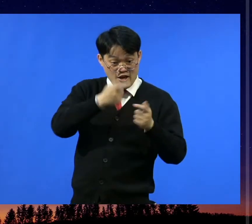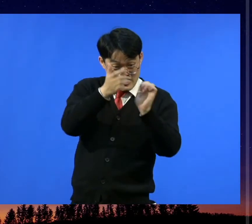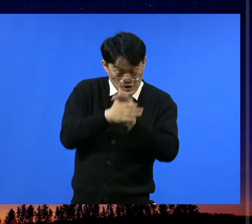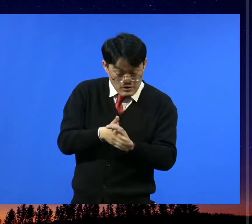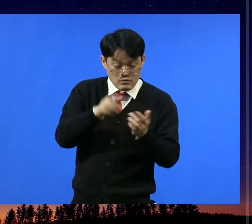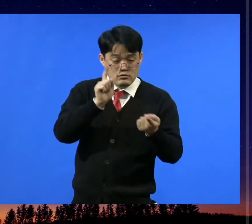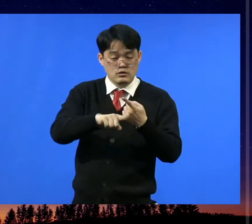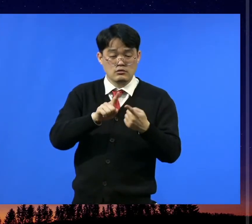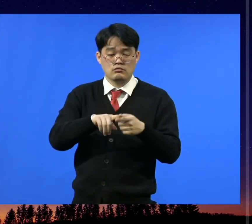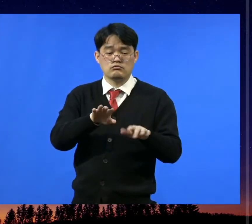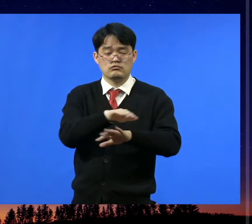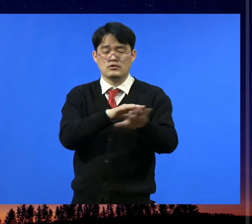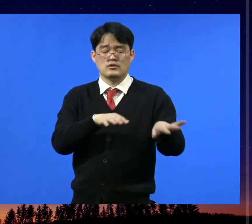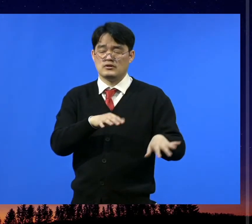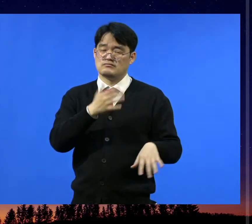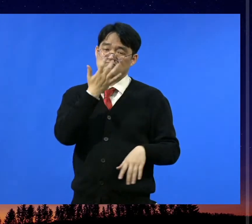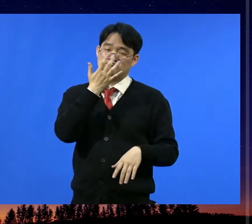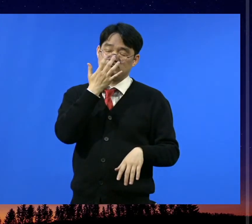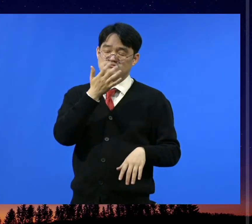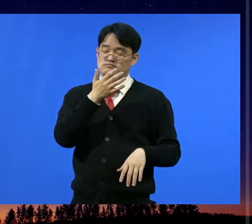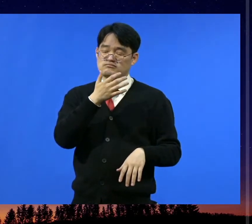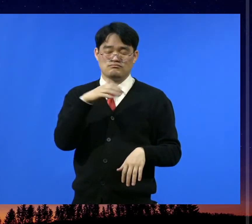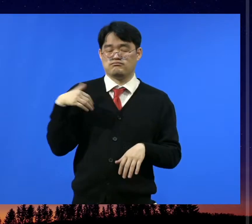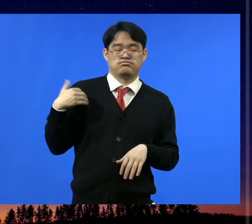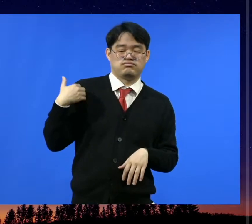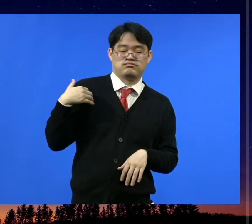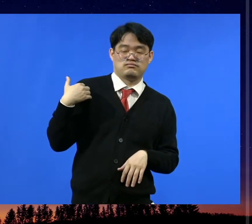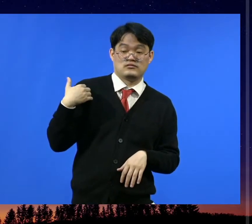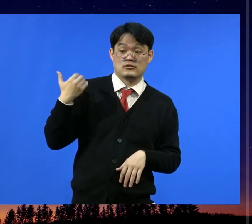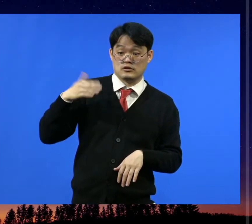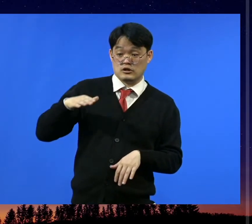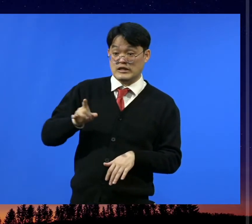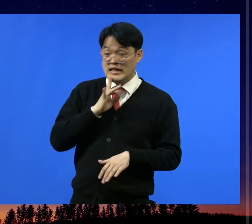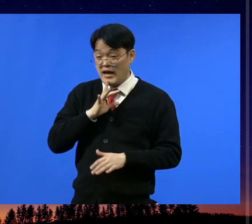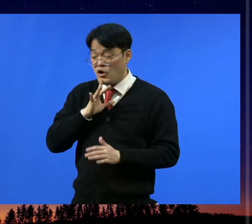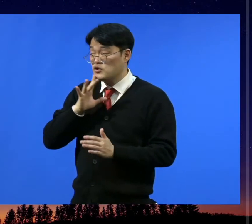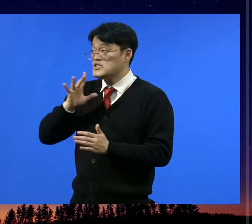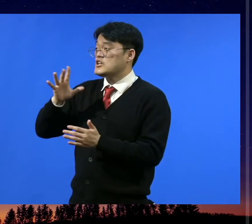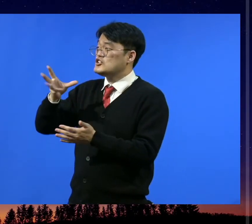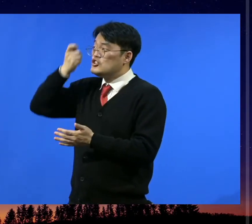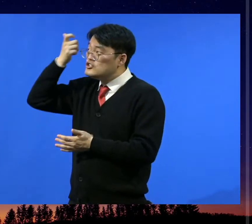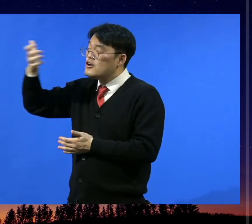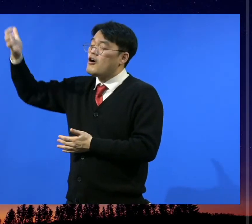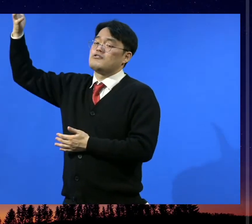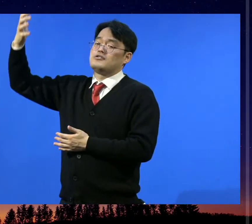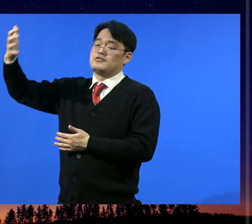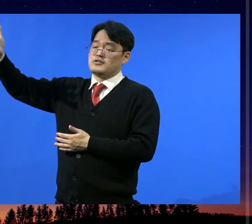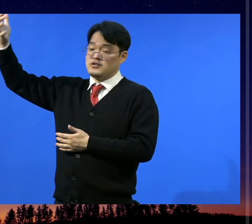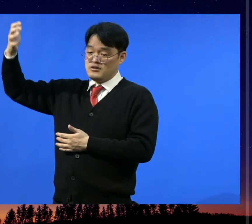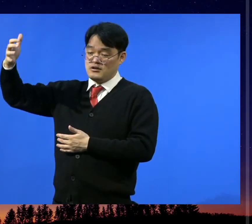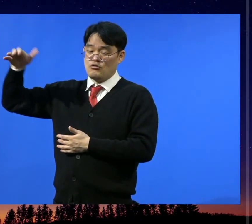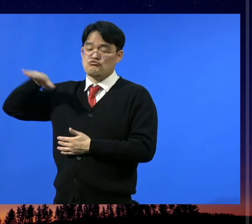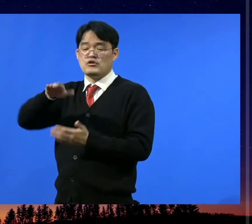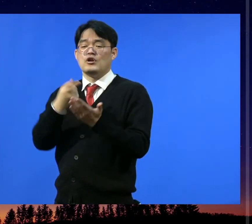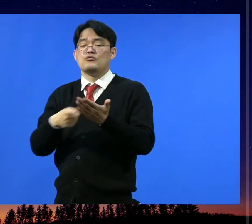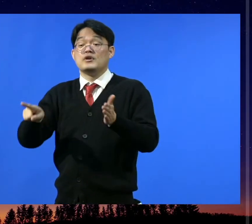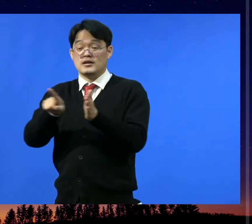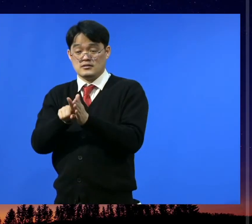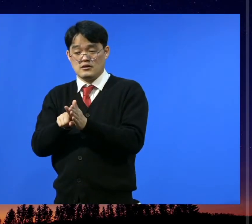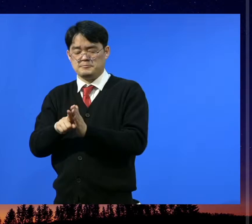알지 못해요. 그때 오직 성령이 말할 수 없는 탄식으로 우리를 위하여